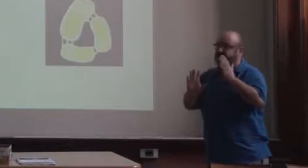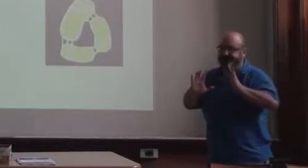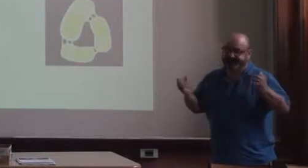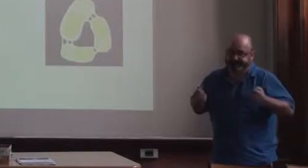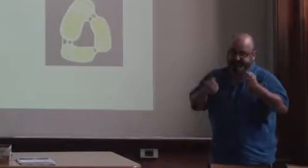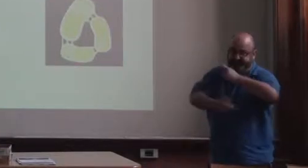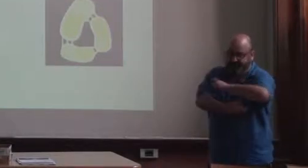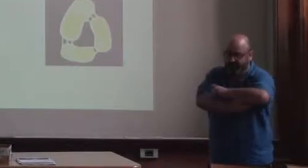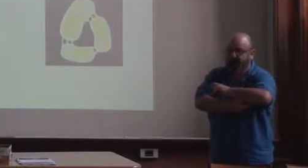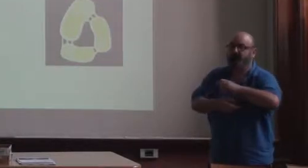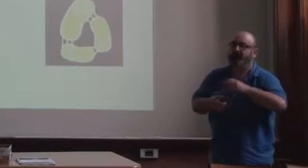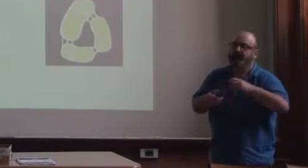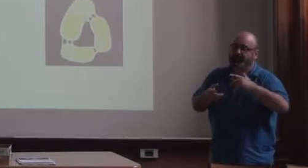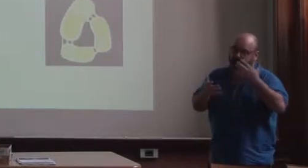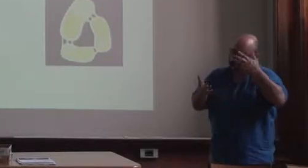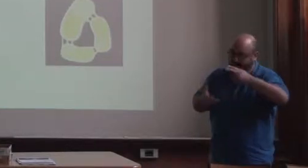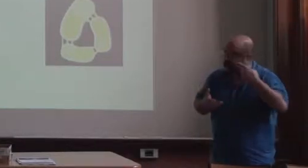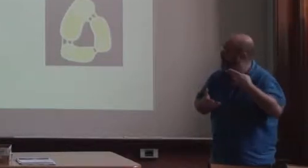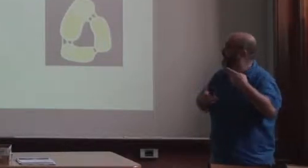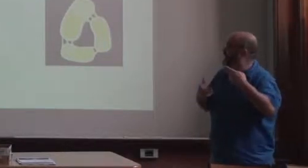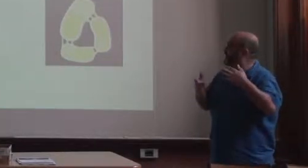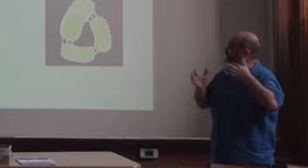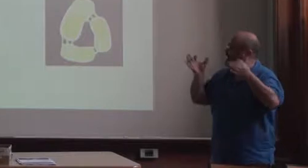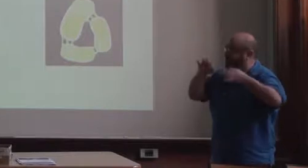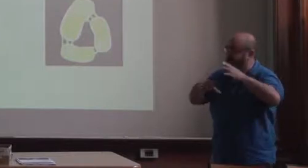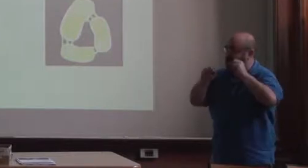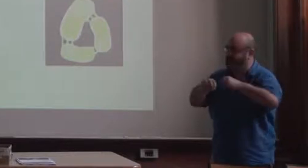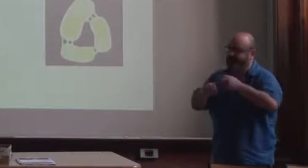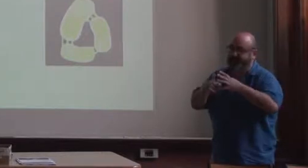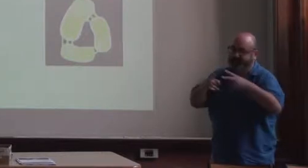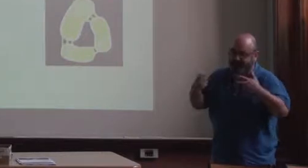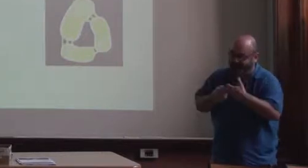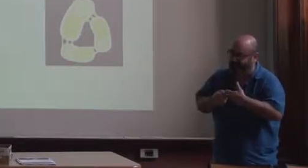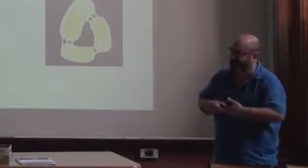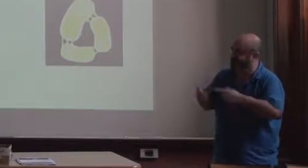pythoniste, hacker, inventeur qui habite à Bruxelles. Ouais.